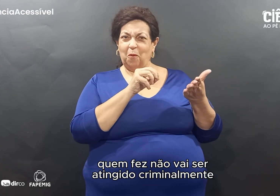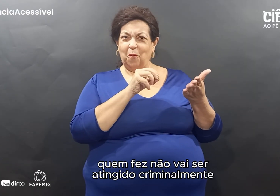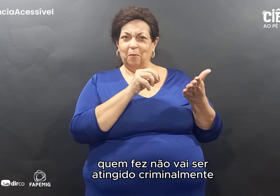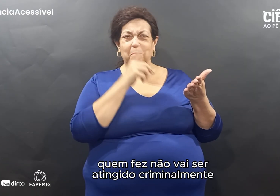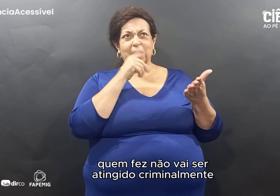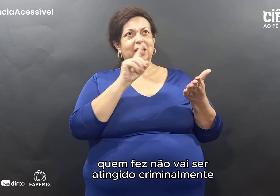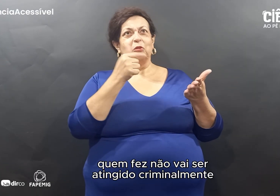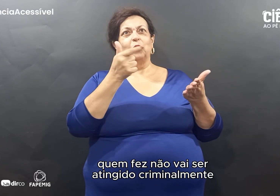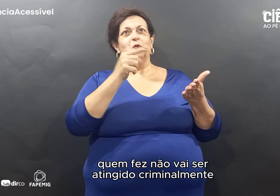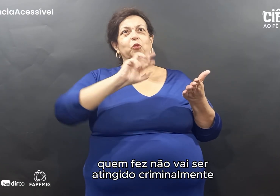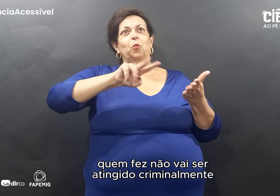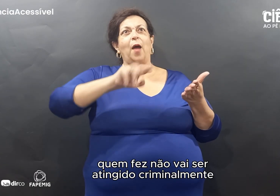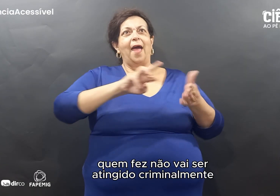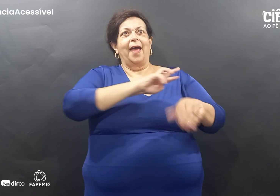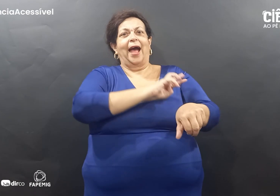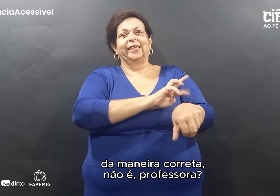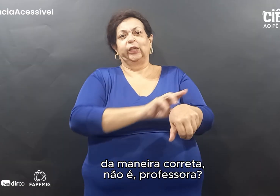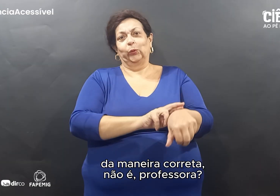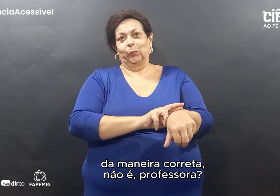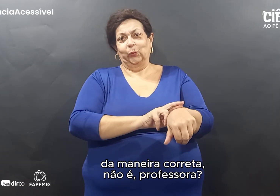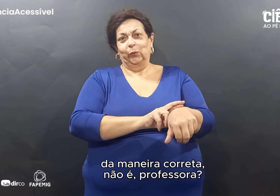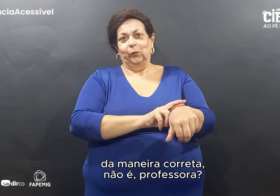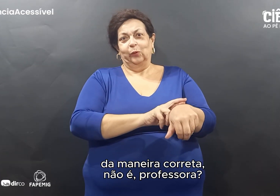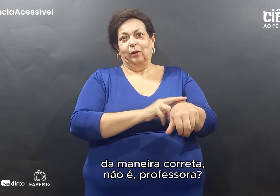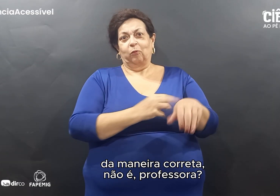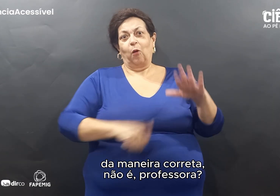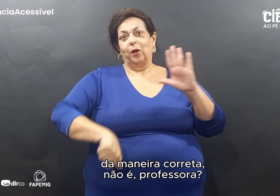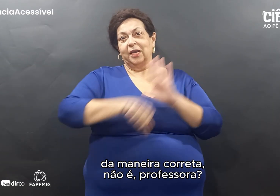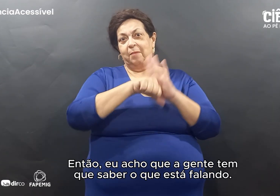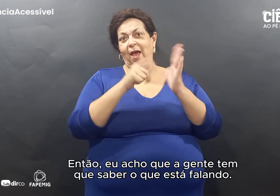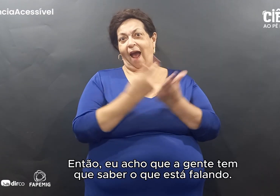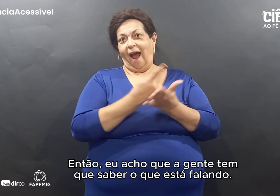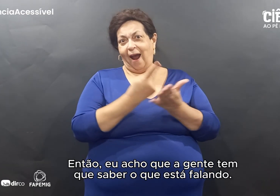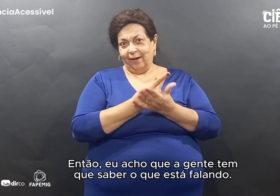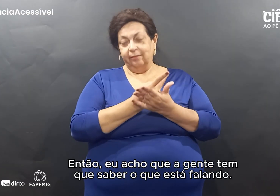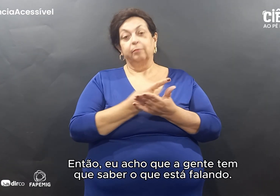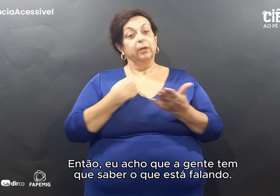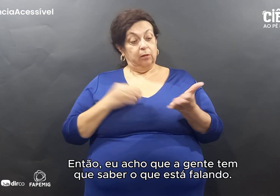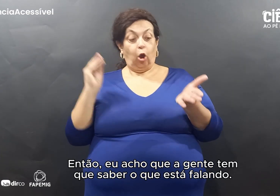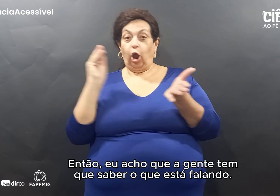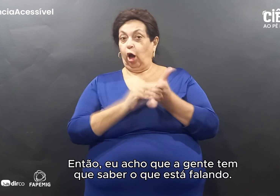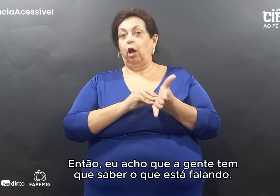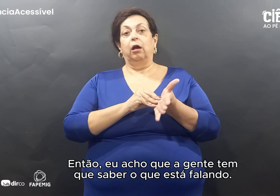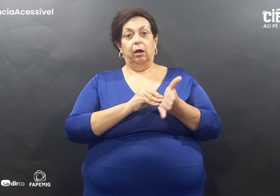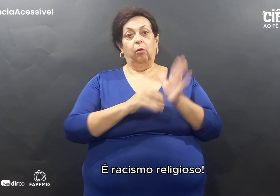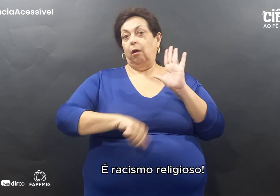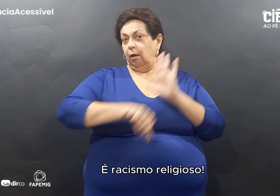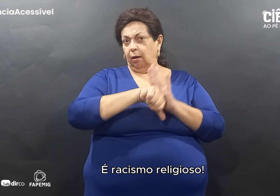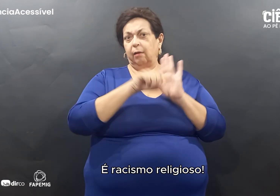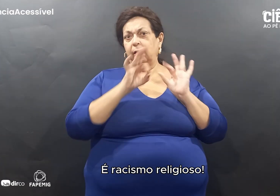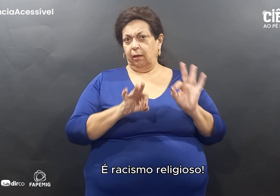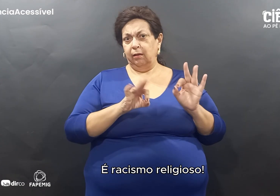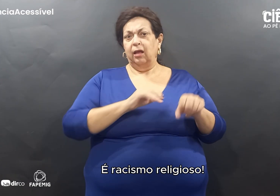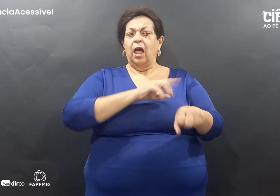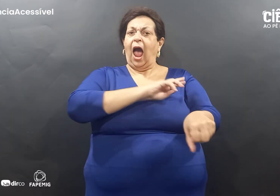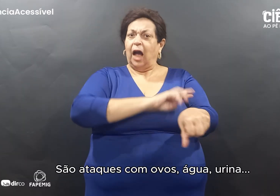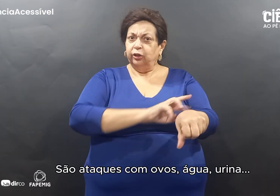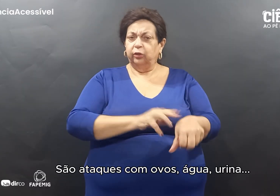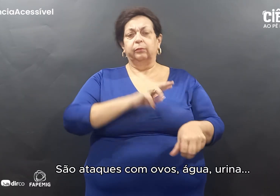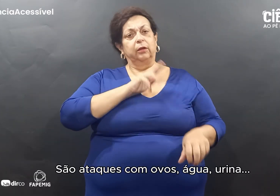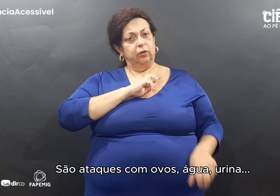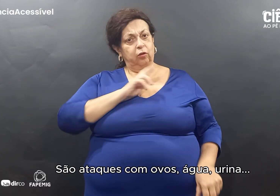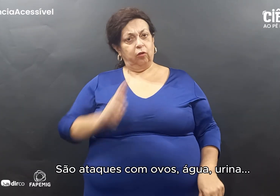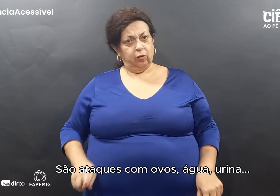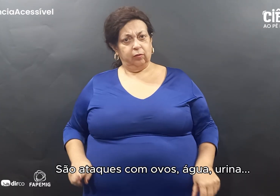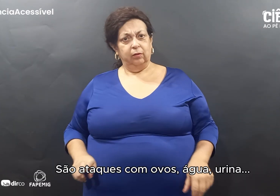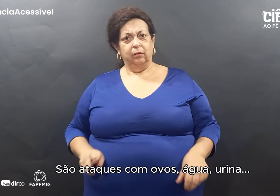ser atingido criminalmente da maneira correta, né, professora? Então, acho que a gente tem que saber o que está falando. É racismo religioso, são